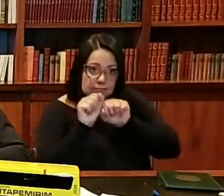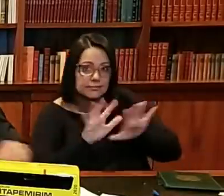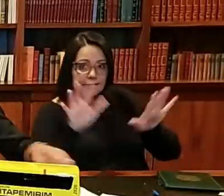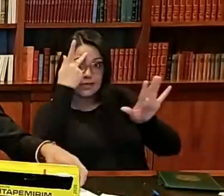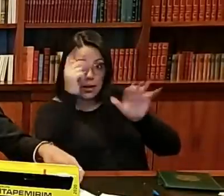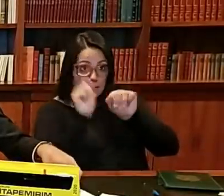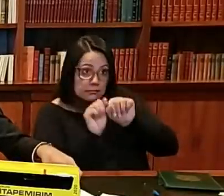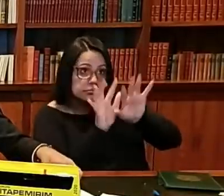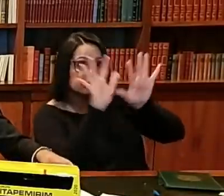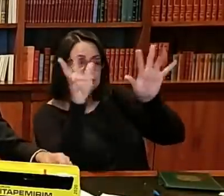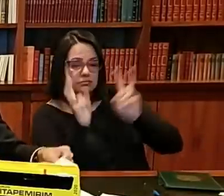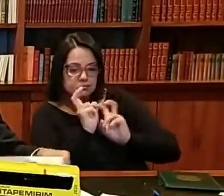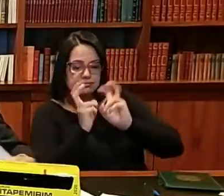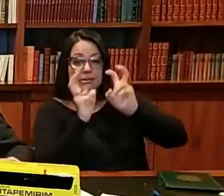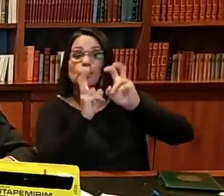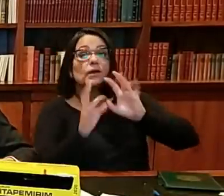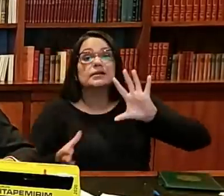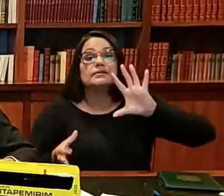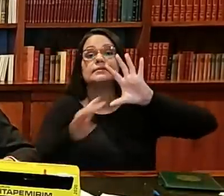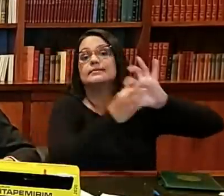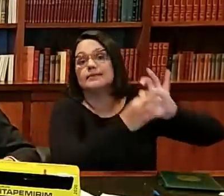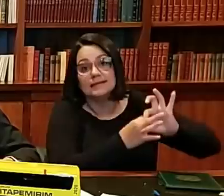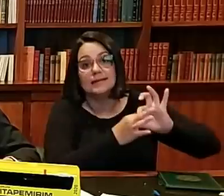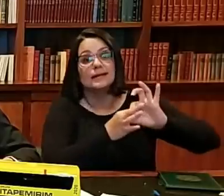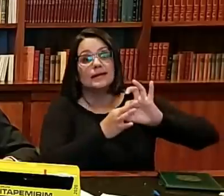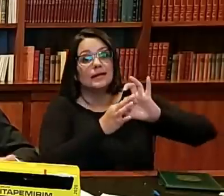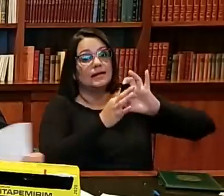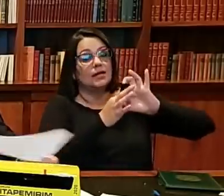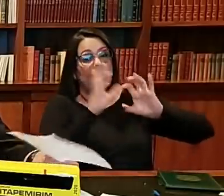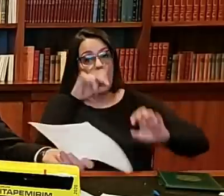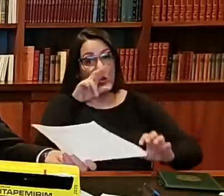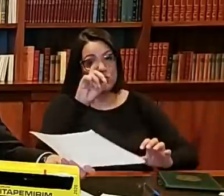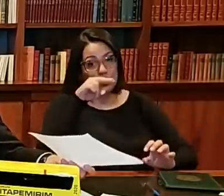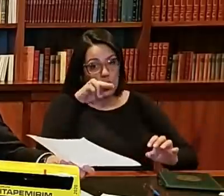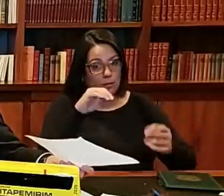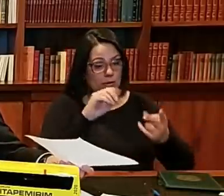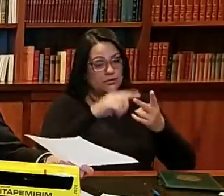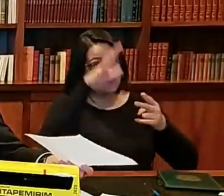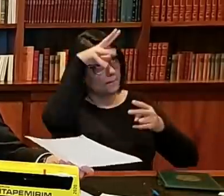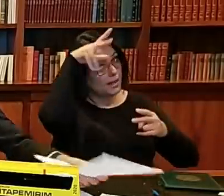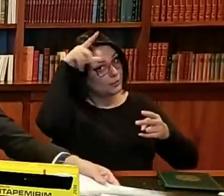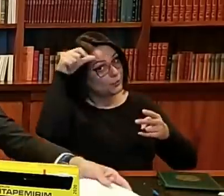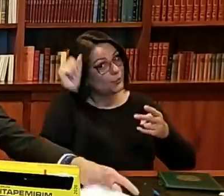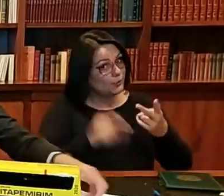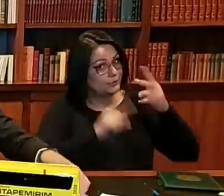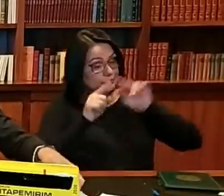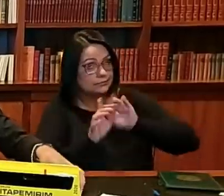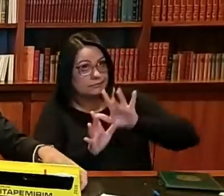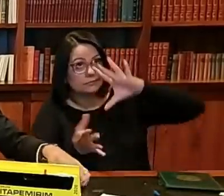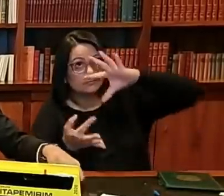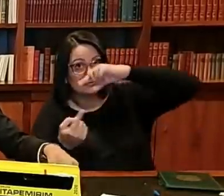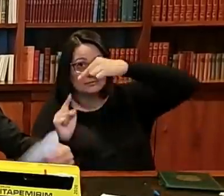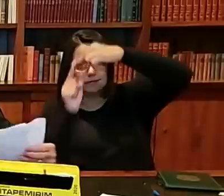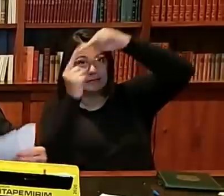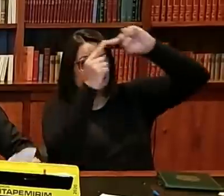Malha Norte, que vem de Rondonópolis, vem do Mato Grosso, se conecta com a Ferrovia Norte-Sul, que nós fizemos o leilão. Estão sendo investidos lá